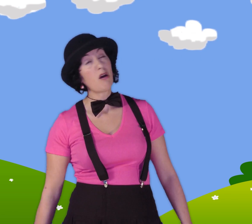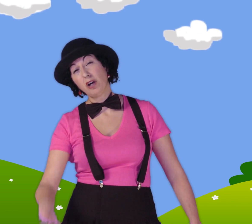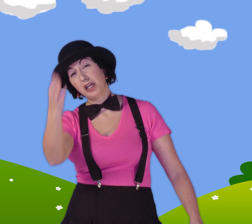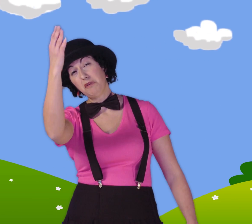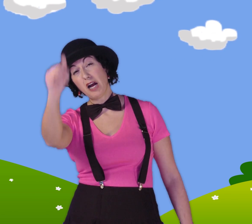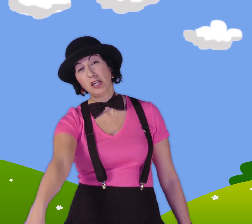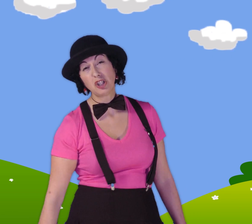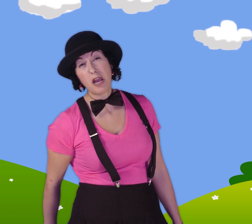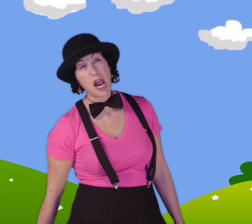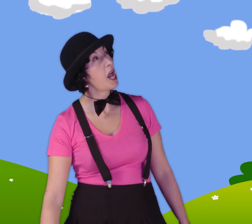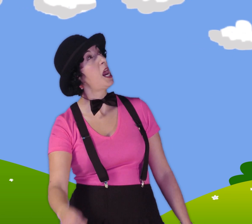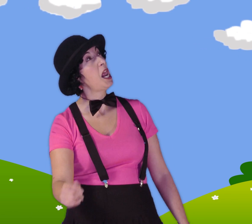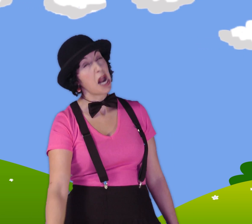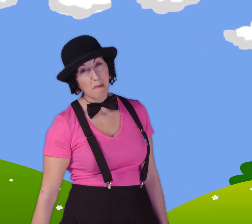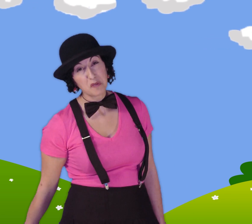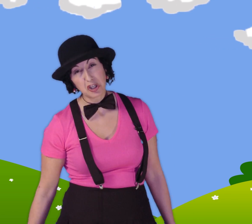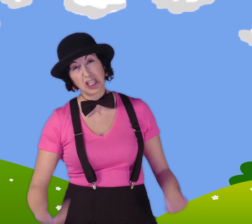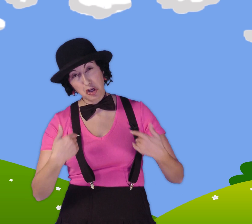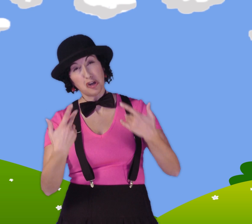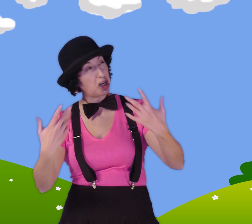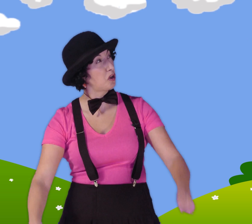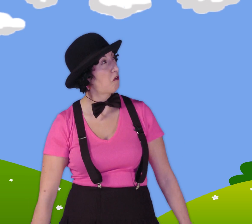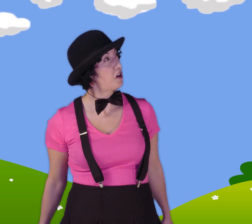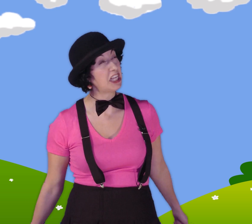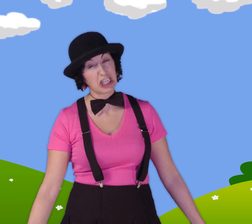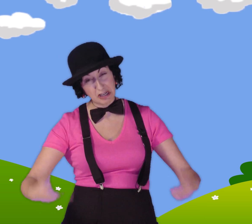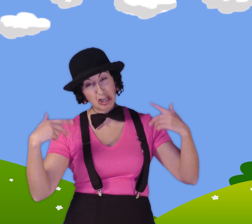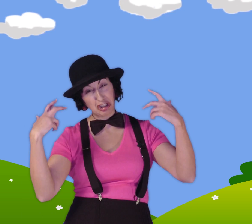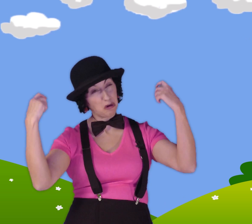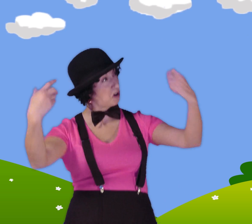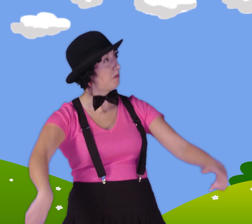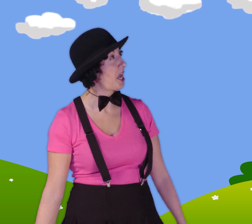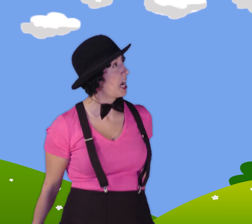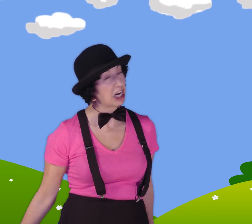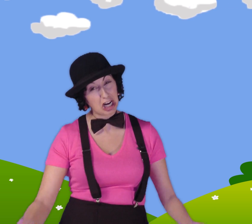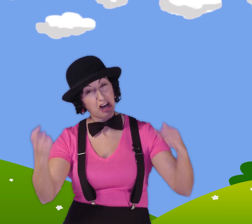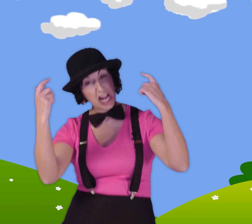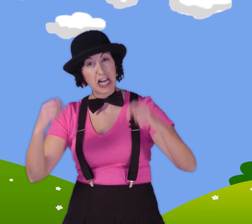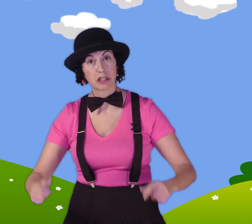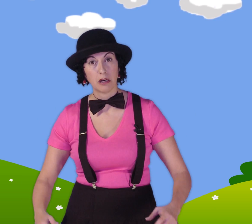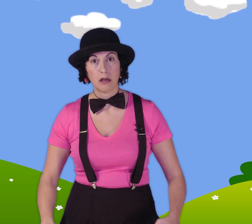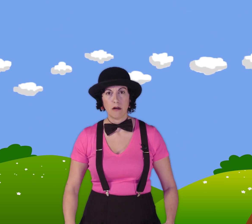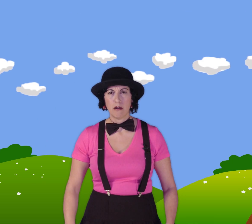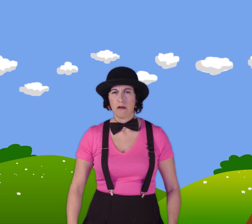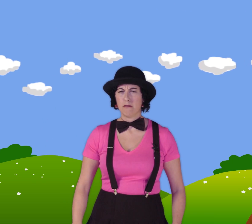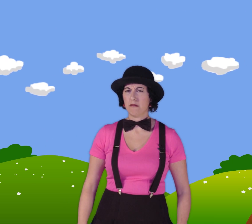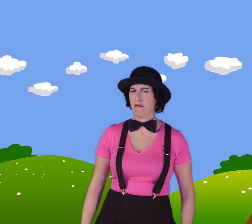lejos que, mira, no se ve. ¿Ah? ¿Eh? ¿Qué te he dicho yo que soy muy fuerte? ¿Que matas 7 de un golpe? ¡Que no te lo crees!